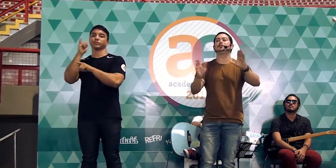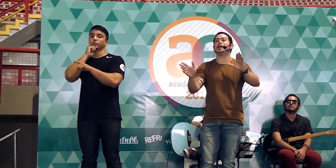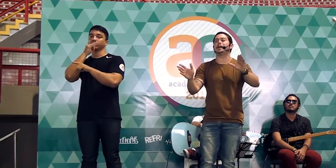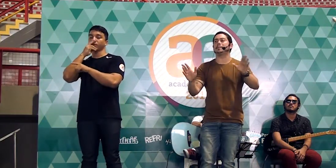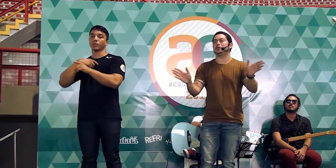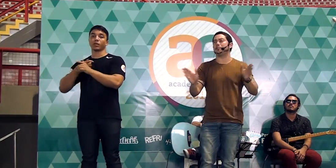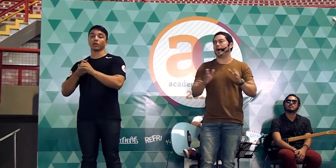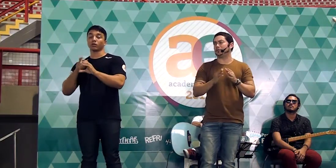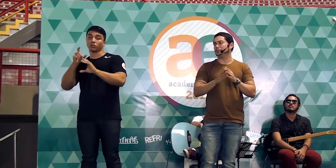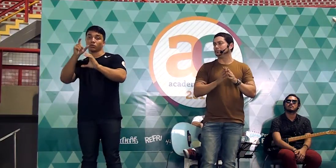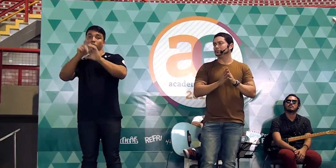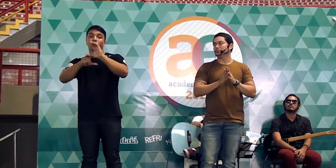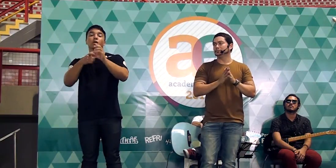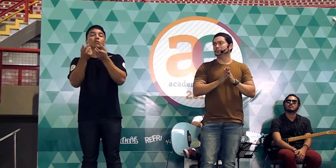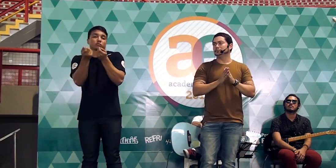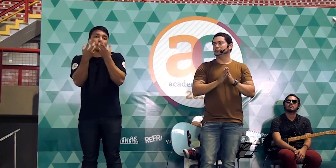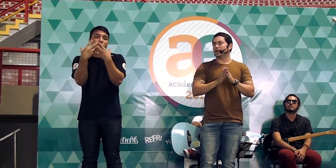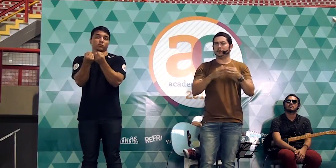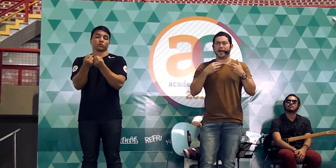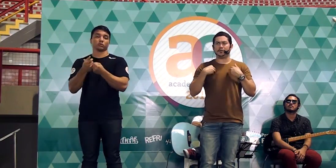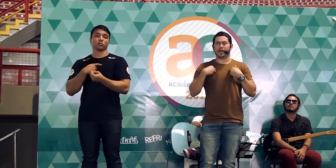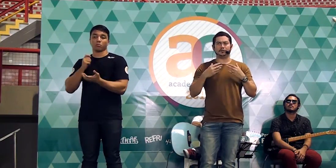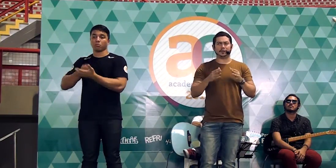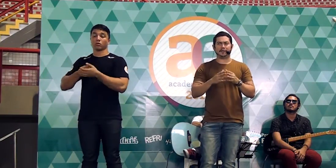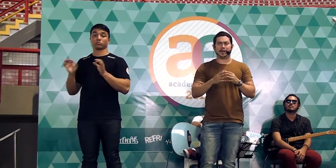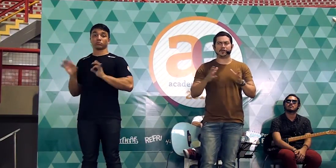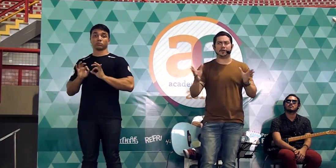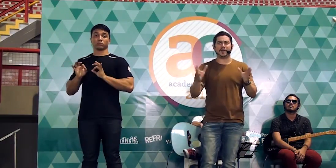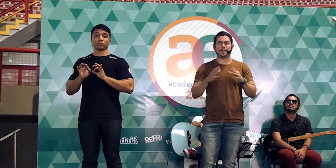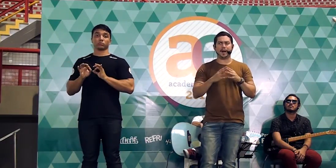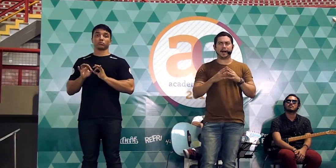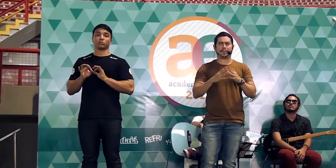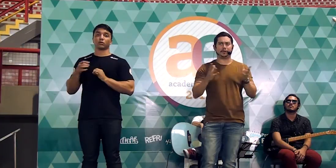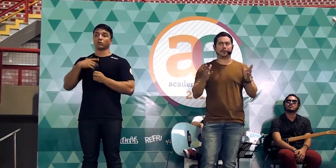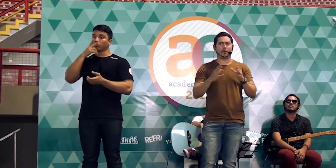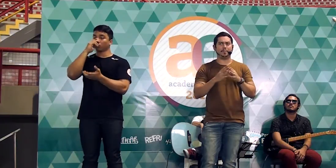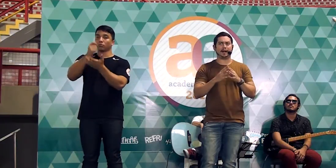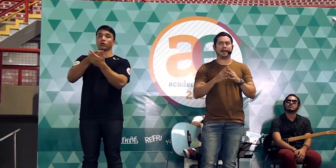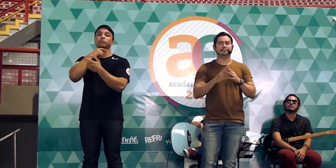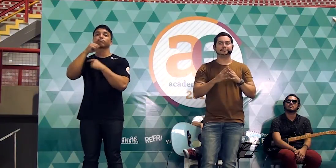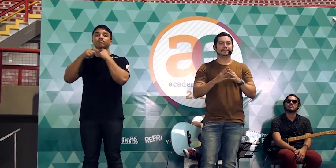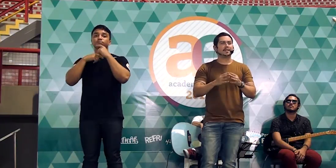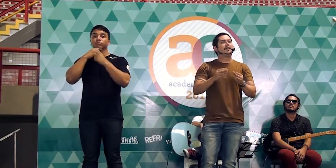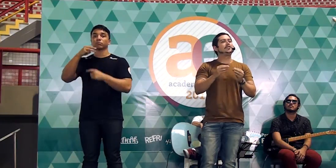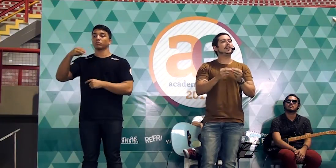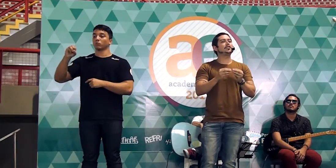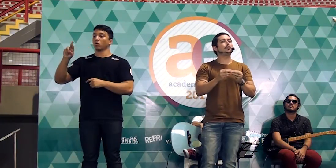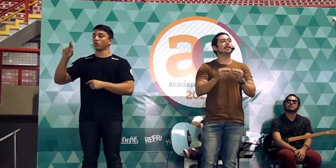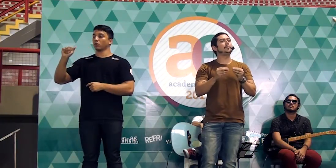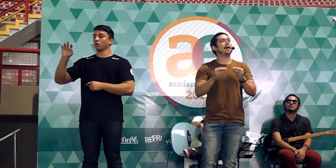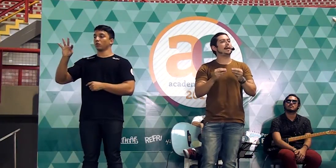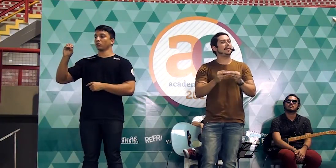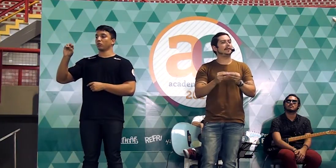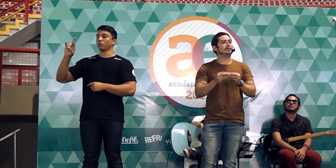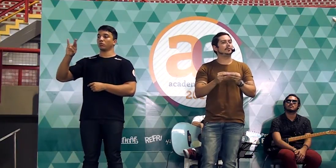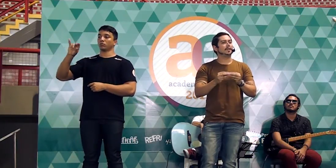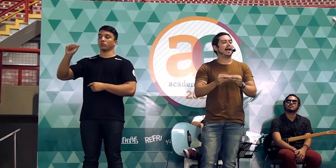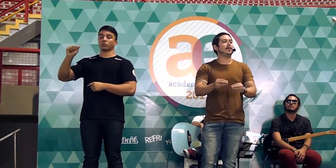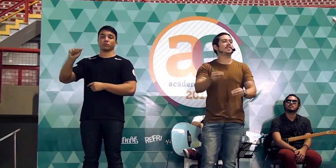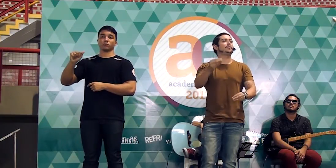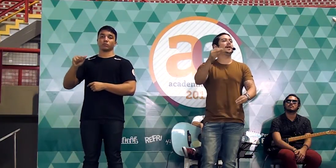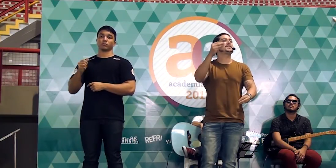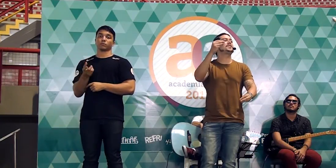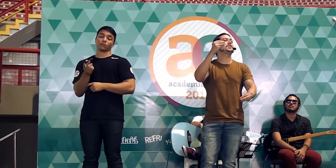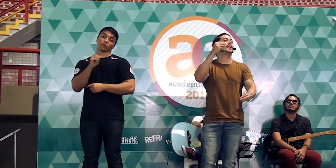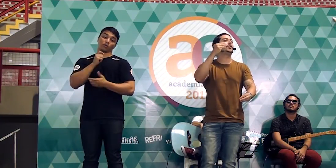ó, devo, não nego, mas não pago. Eu não nego não, estou devendo, eu só não faço é pagar, porque eu não tenho como pagar. Diante do não pagamento,